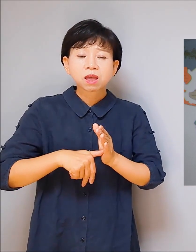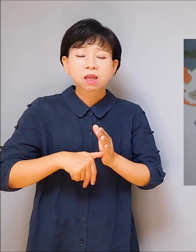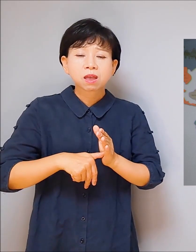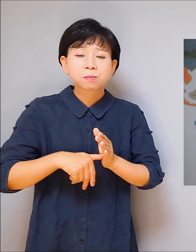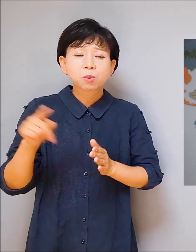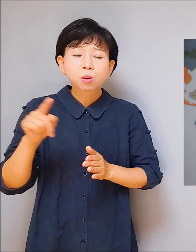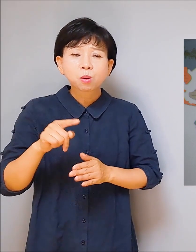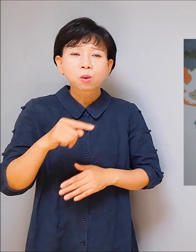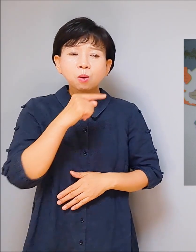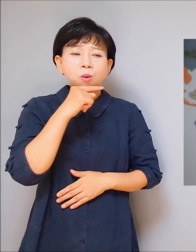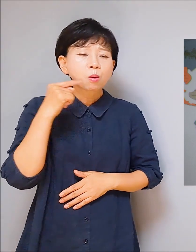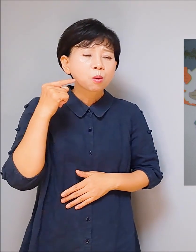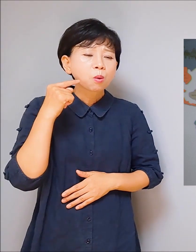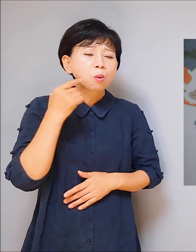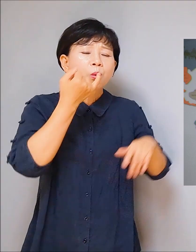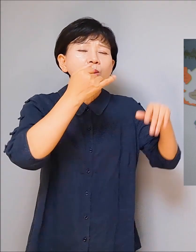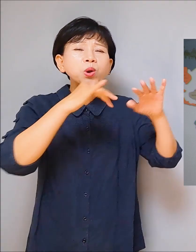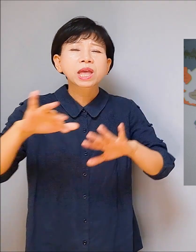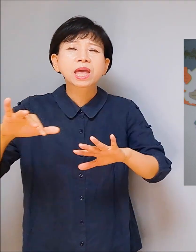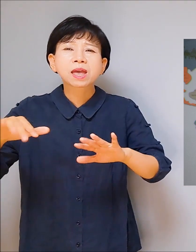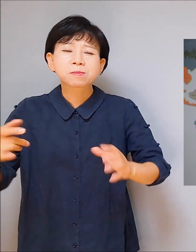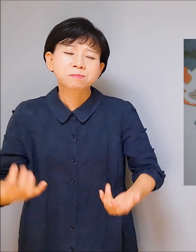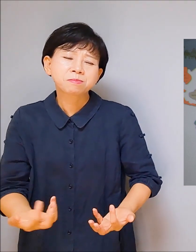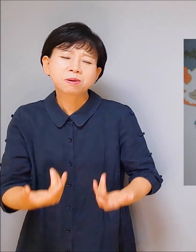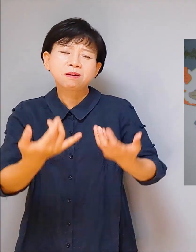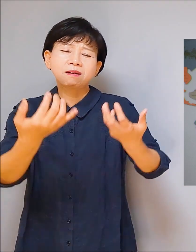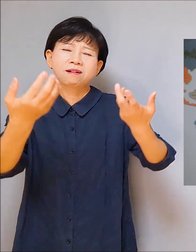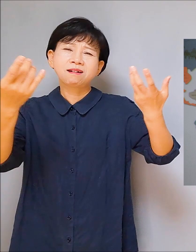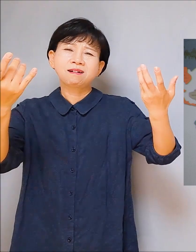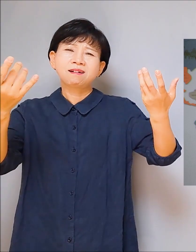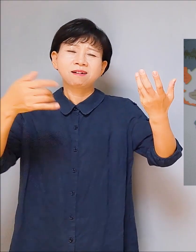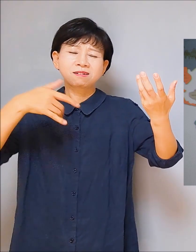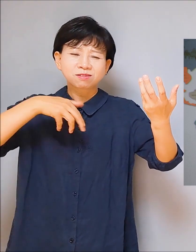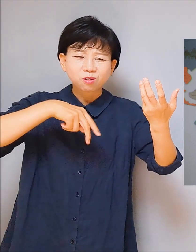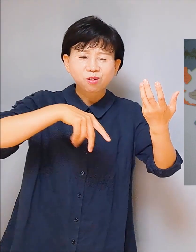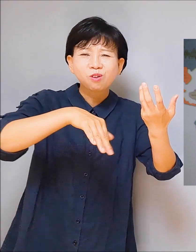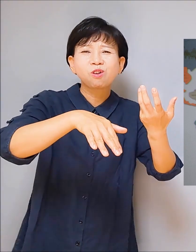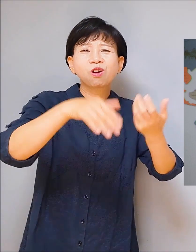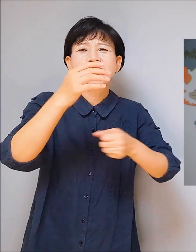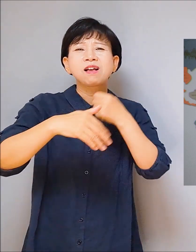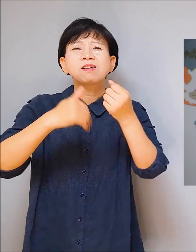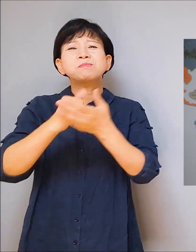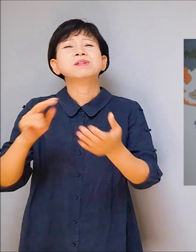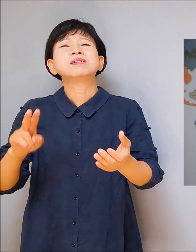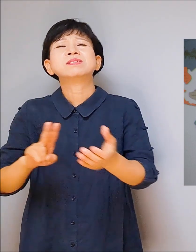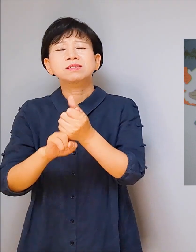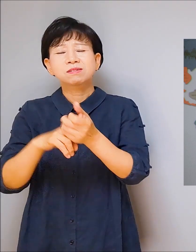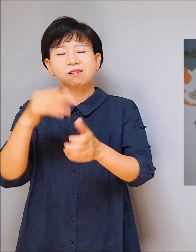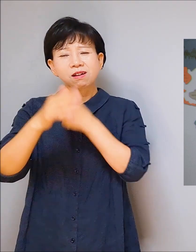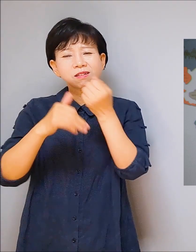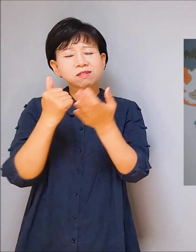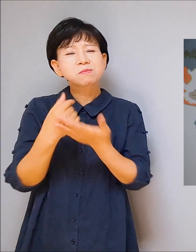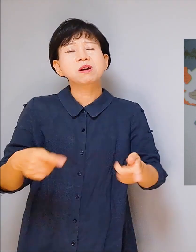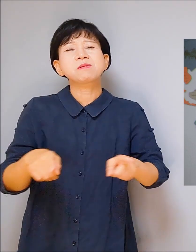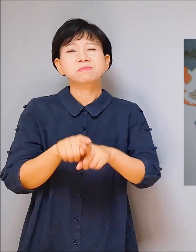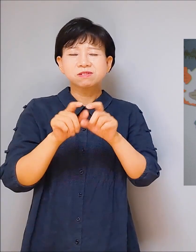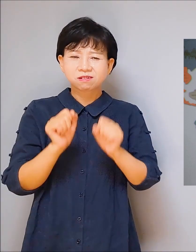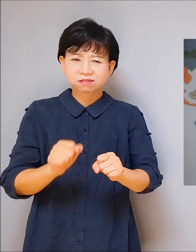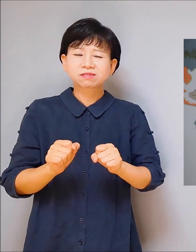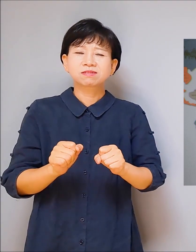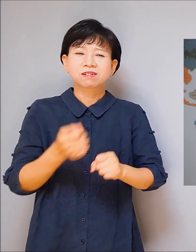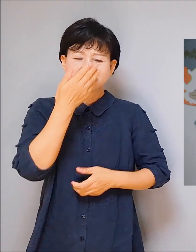체험하게 해주셨어요. 이야, 역시 하나님이 함께 하시는구나. 이스라엘 백성들이 얼마나